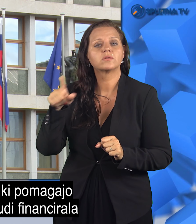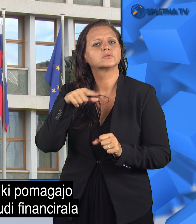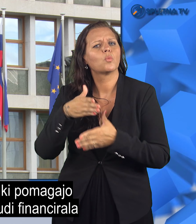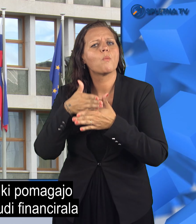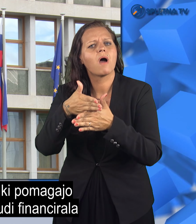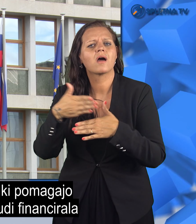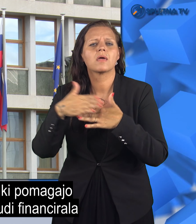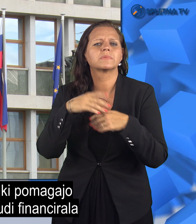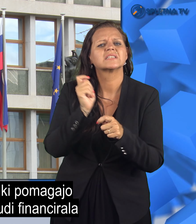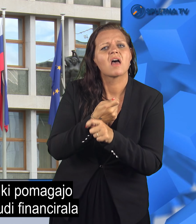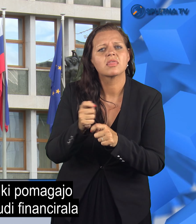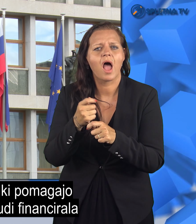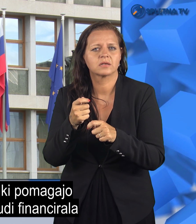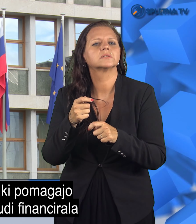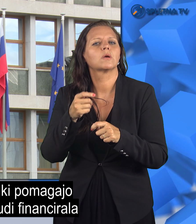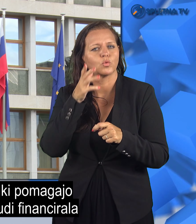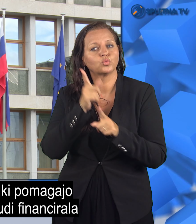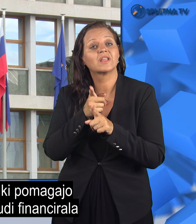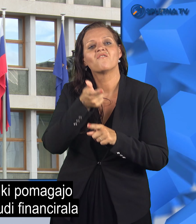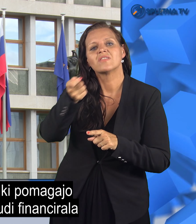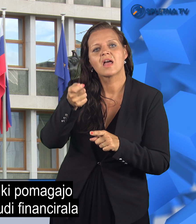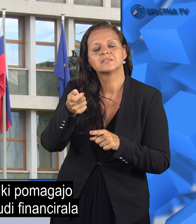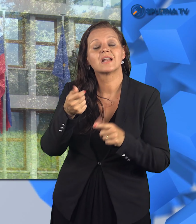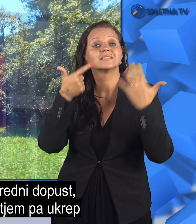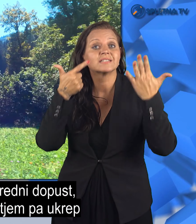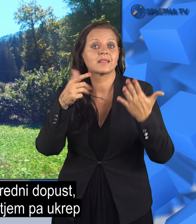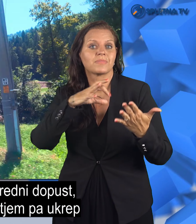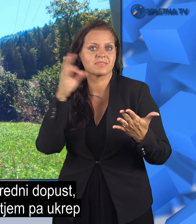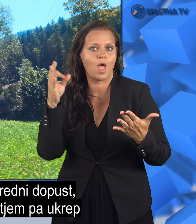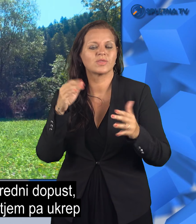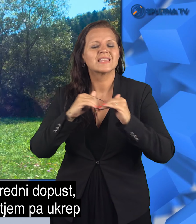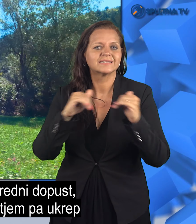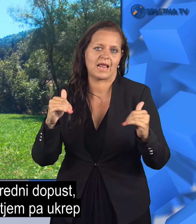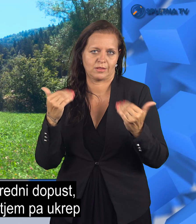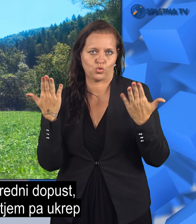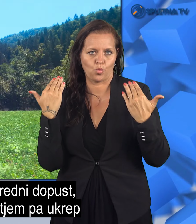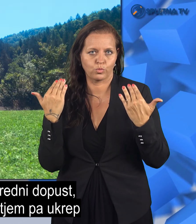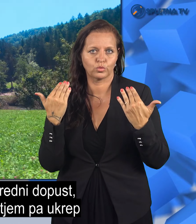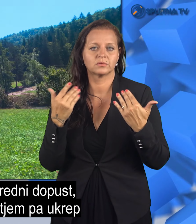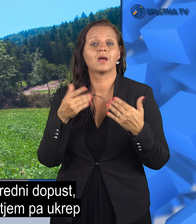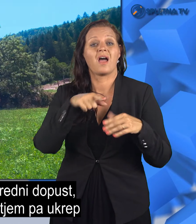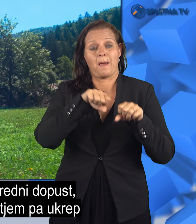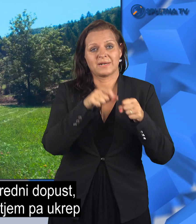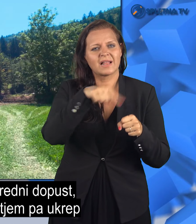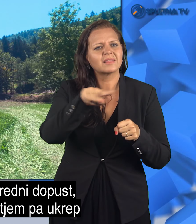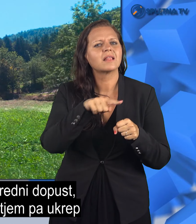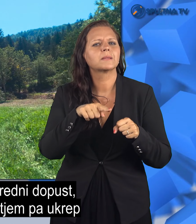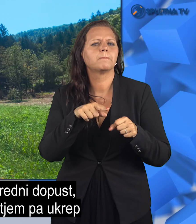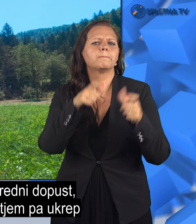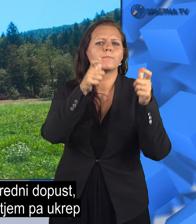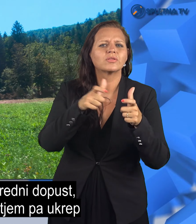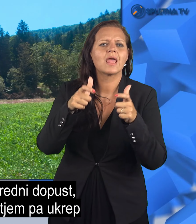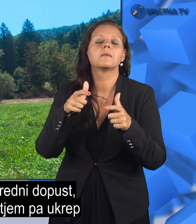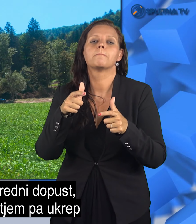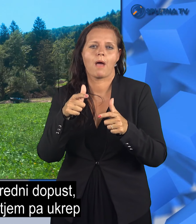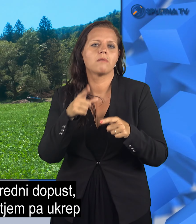Prostovoljcem, ki pomagajo pri sanaciji, bo tudi financirala 7-dnevni izredni dopust, prizadetim podjetjem pa ukrep višje sile